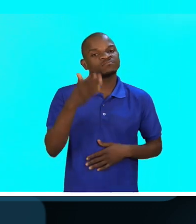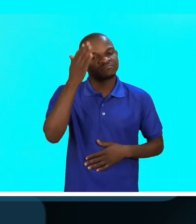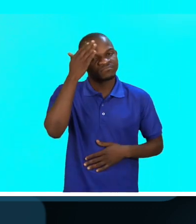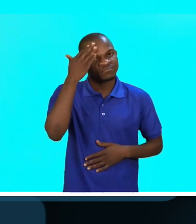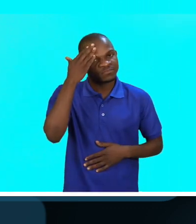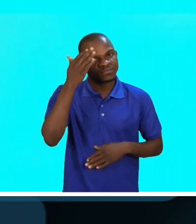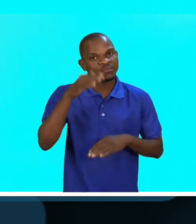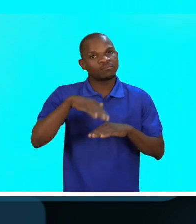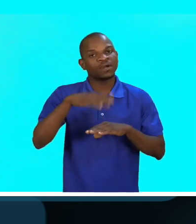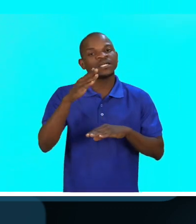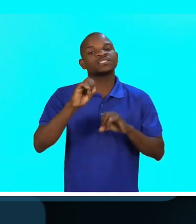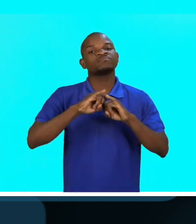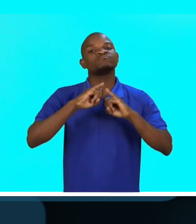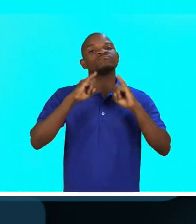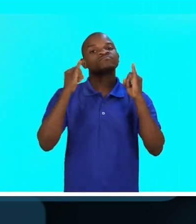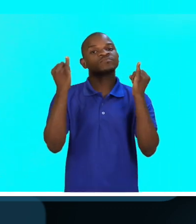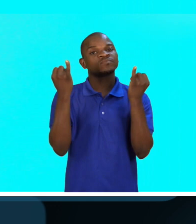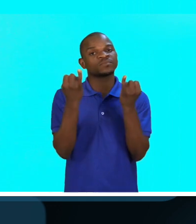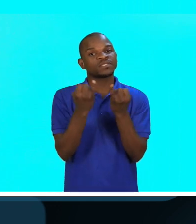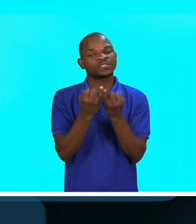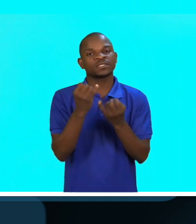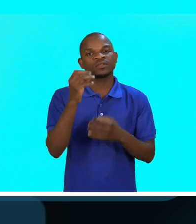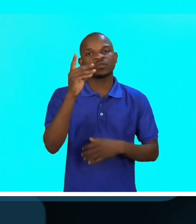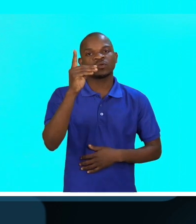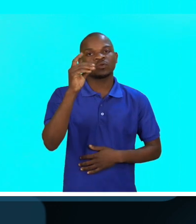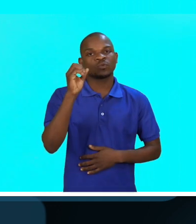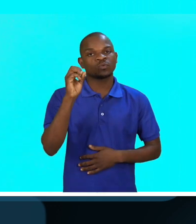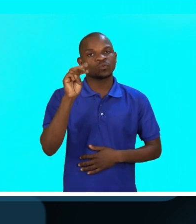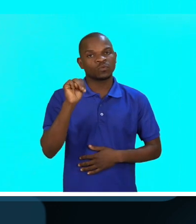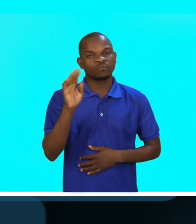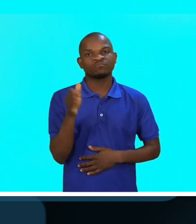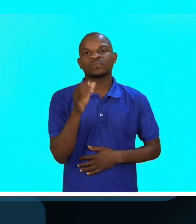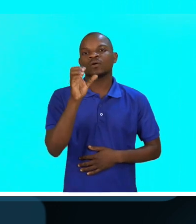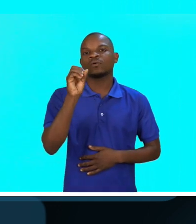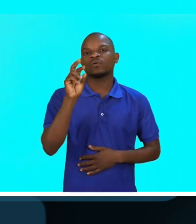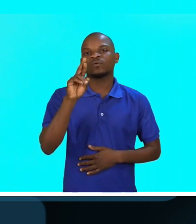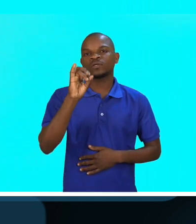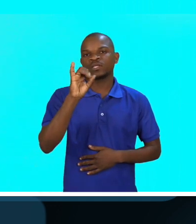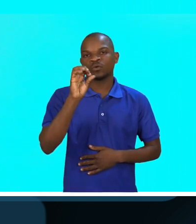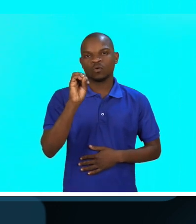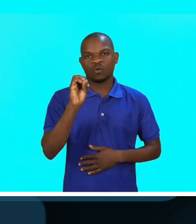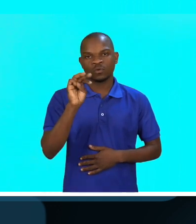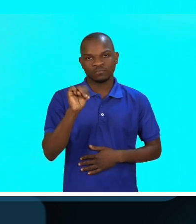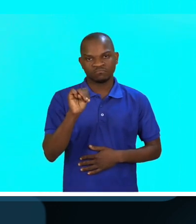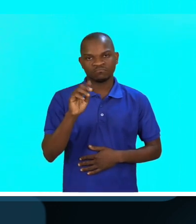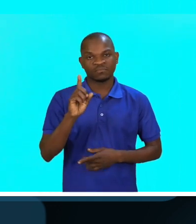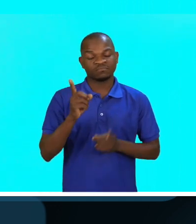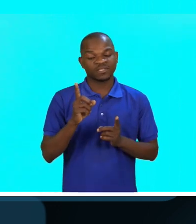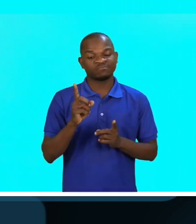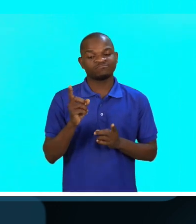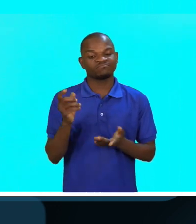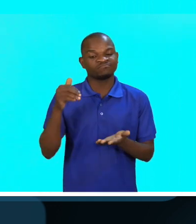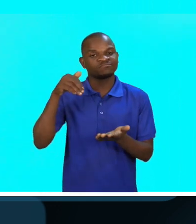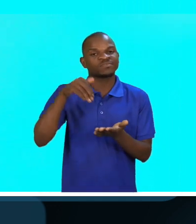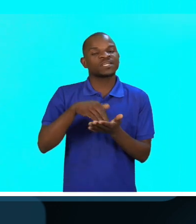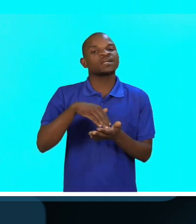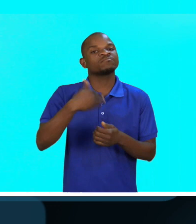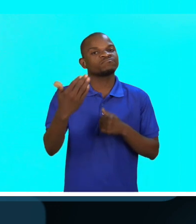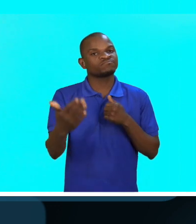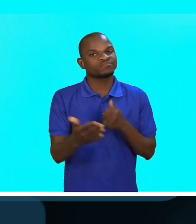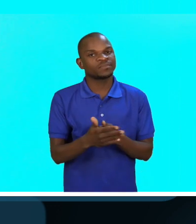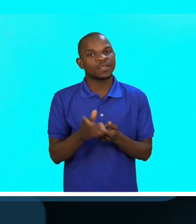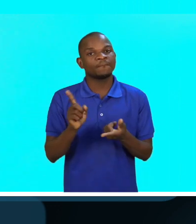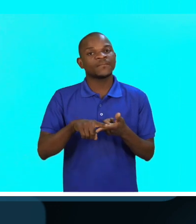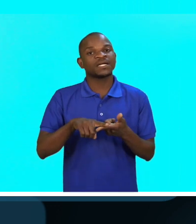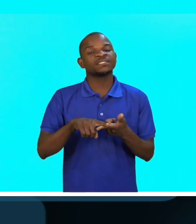e ter conhecido um pouco mais da obra da Orion. E nós acreditamos que vamos voltar no dia 8 para